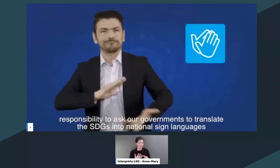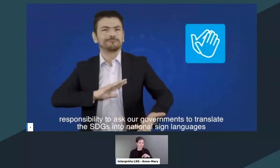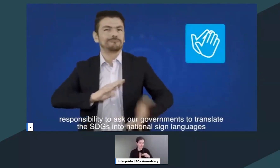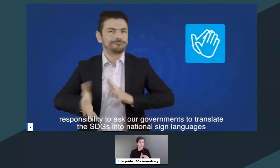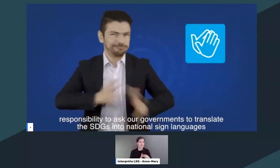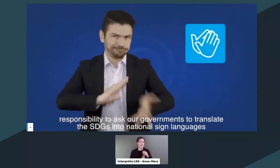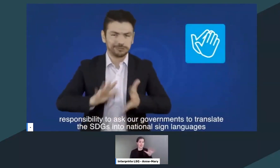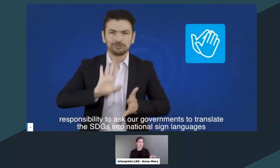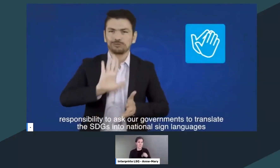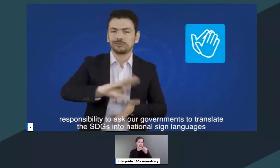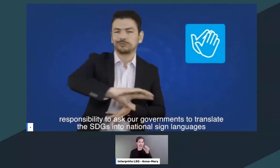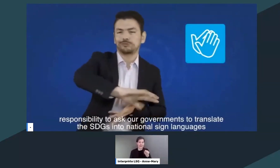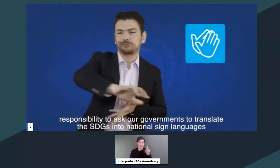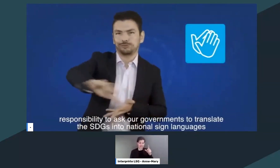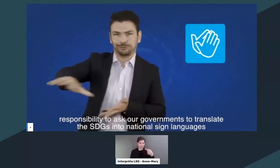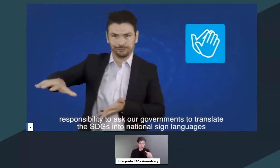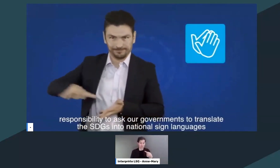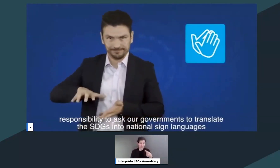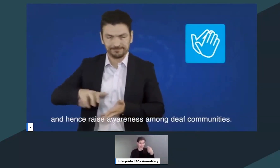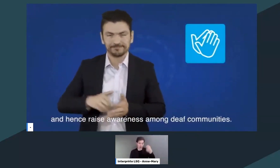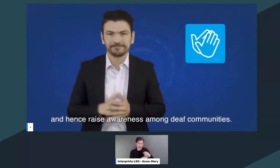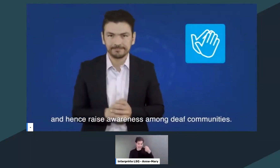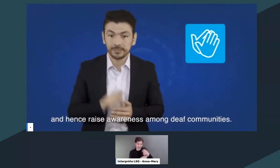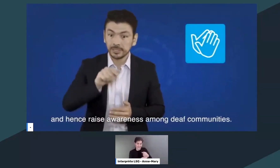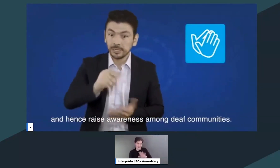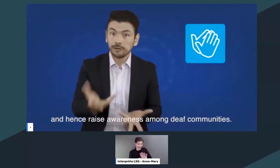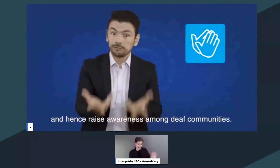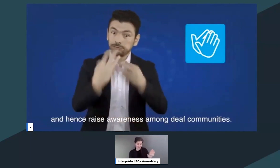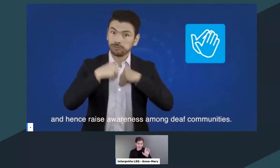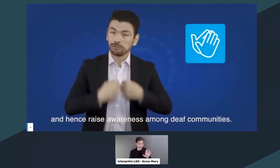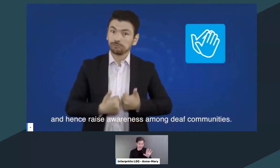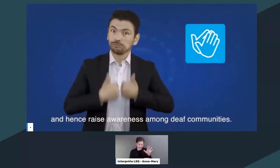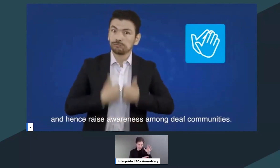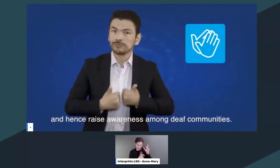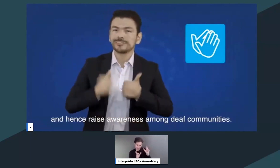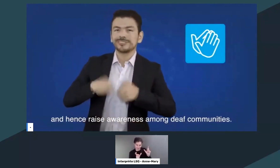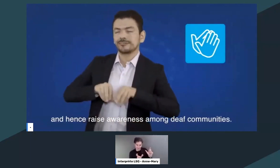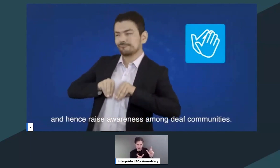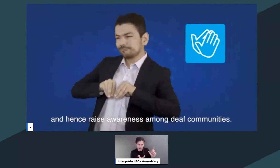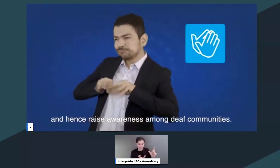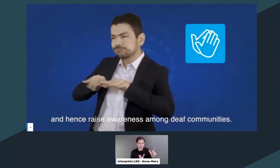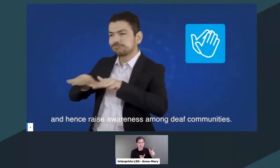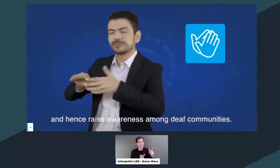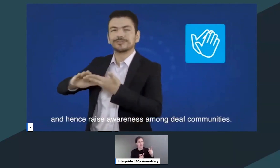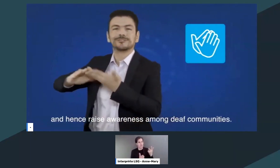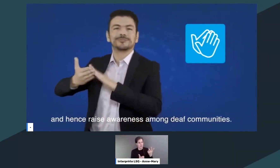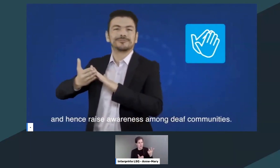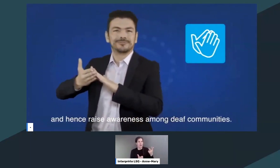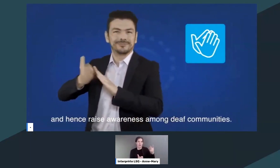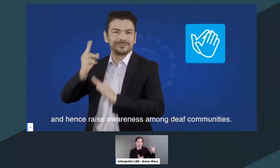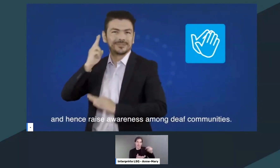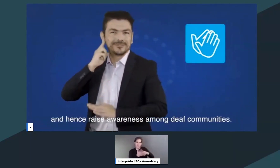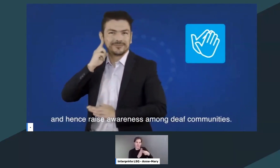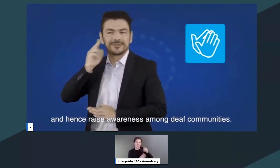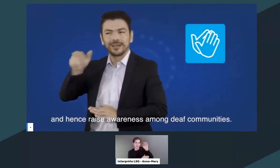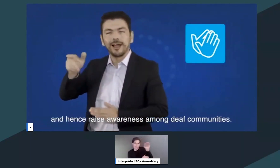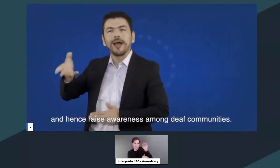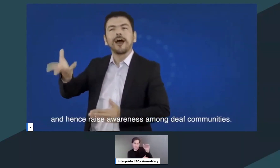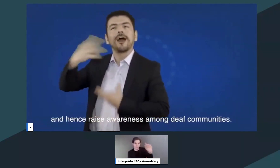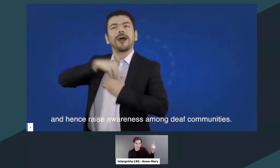de traduire ces SDG en langue de signes. Et donc, ça